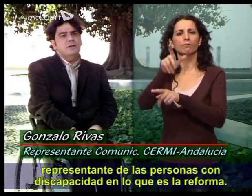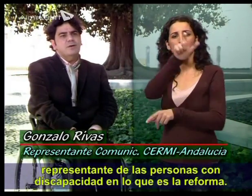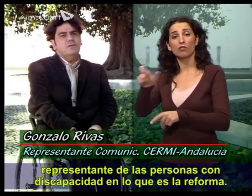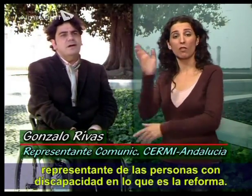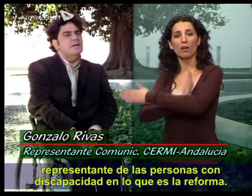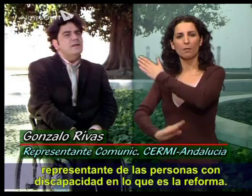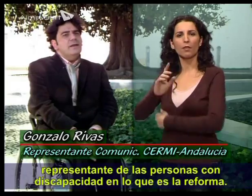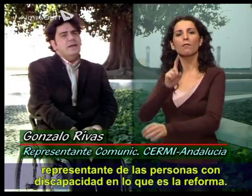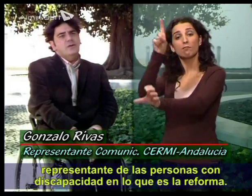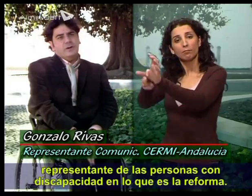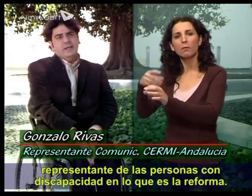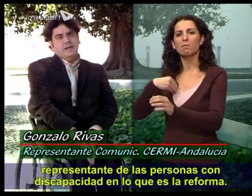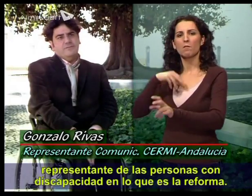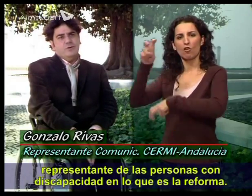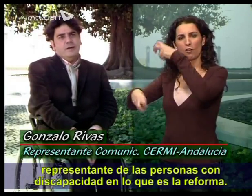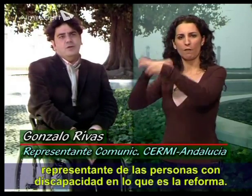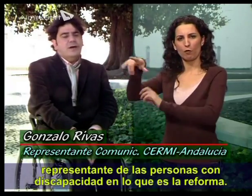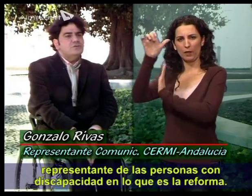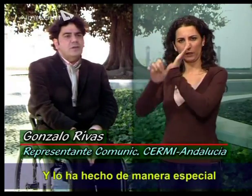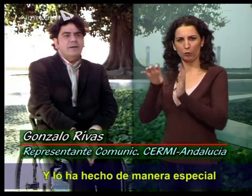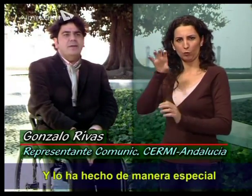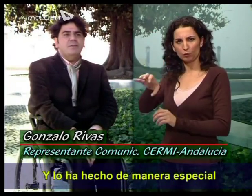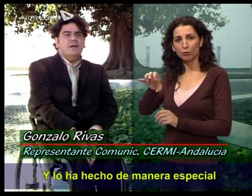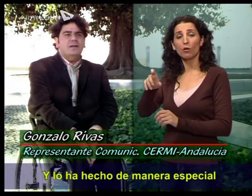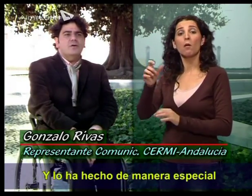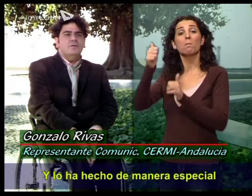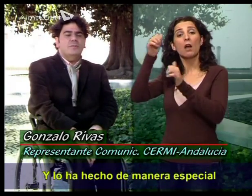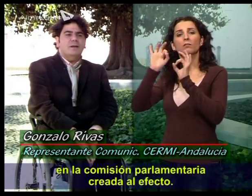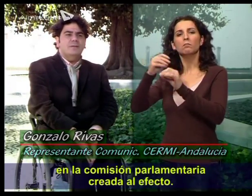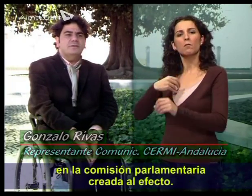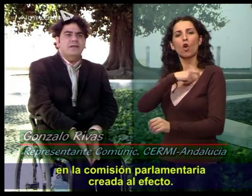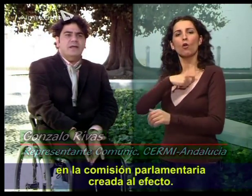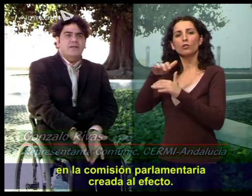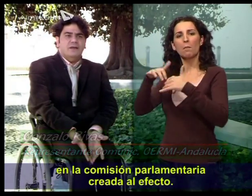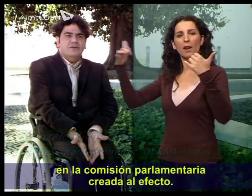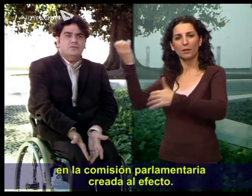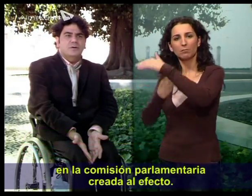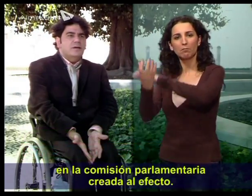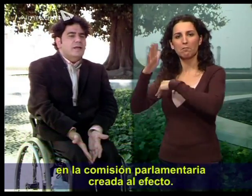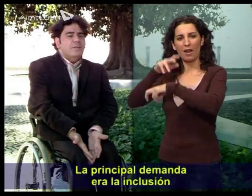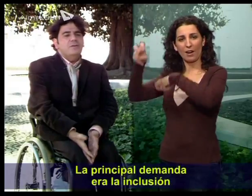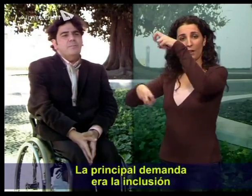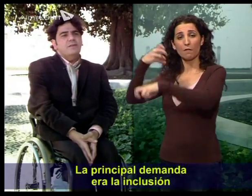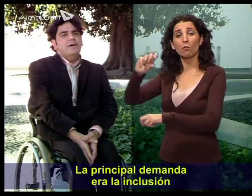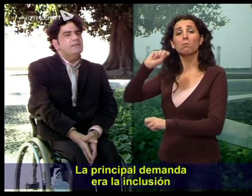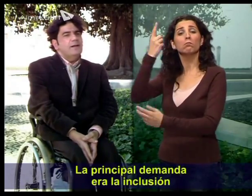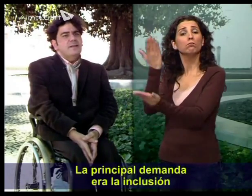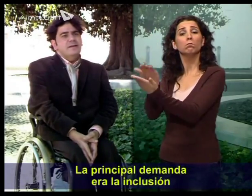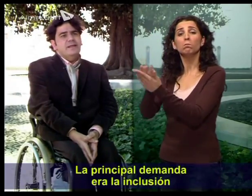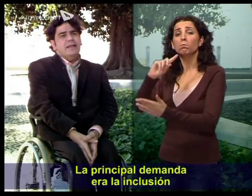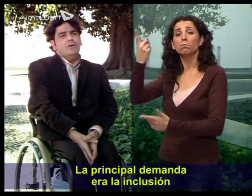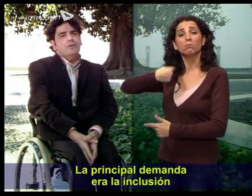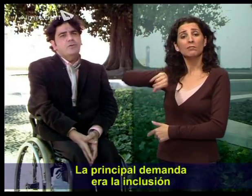personas con discapacidad en lo que es la reforma y lo ha hecho de manera especial en la comisión parlamentaria creada al efecto. La principal